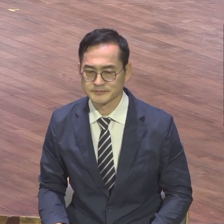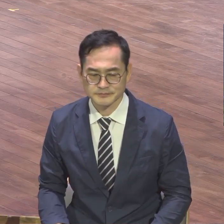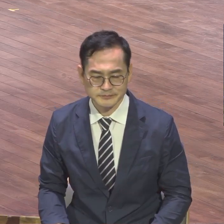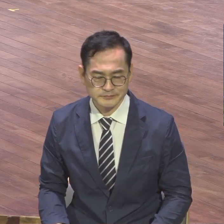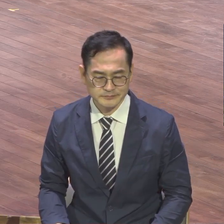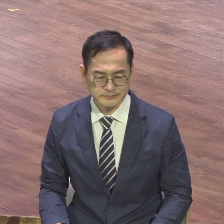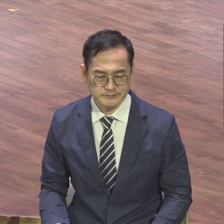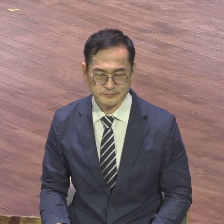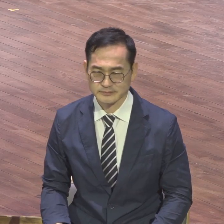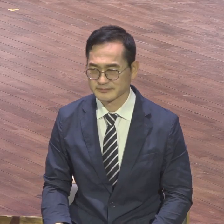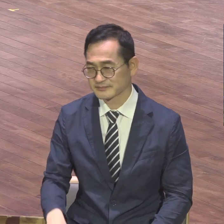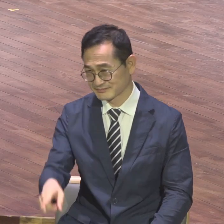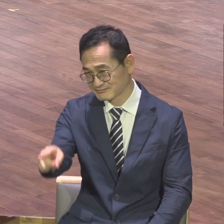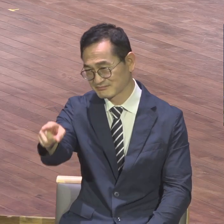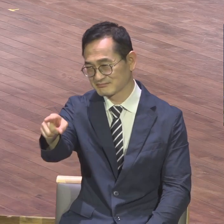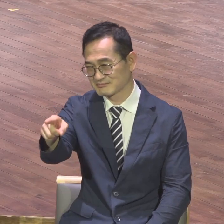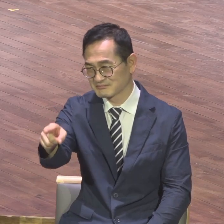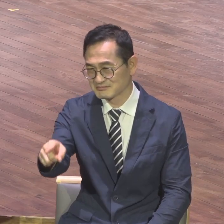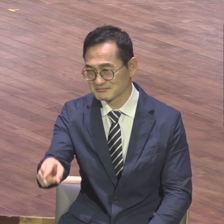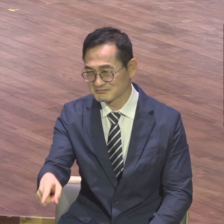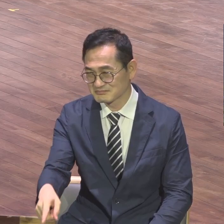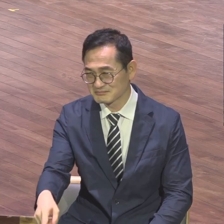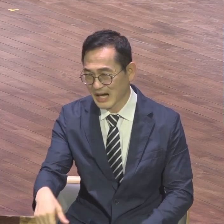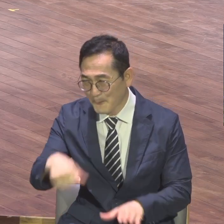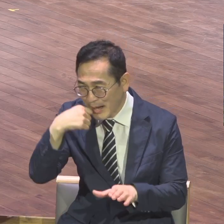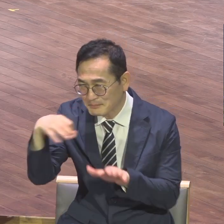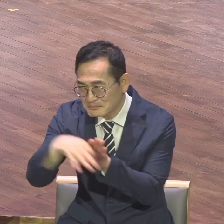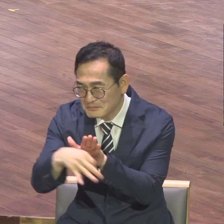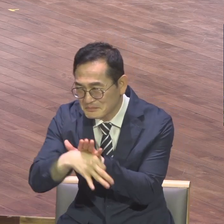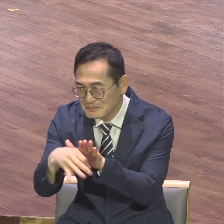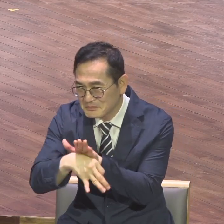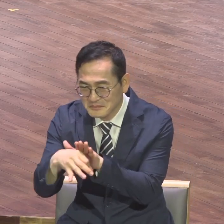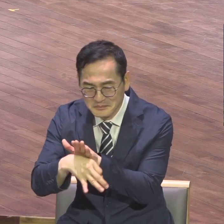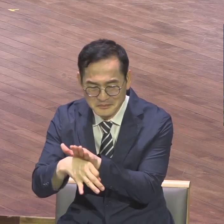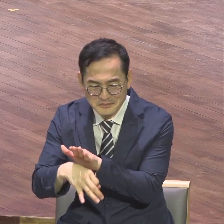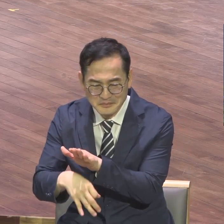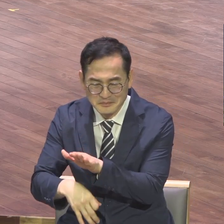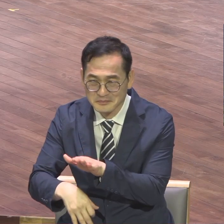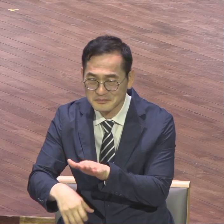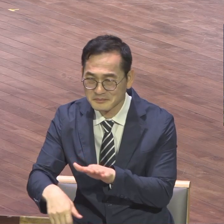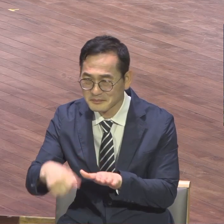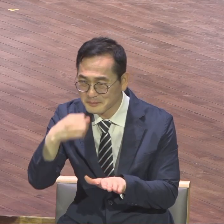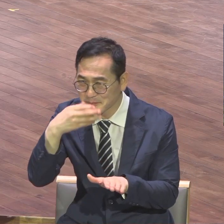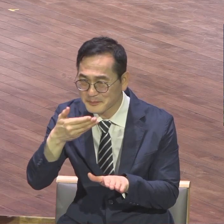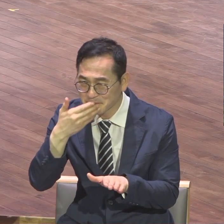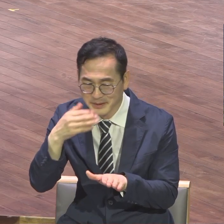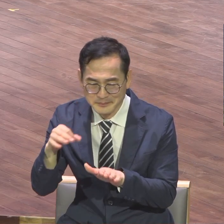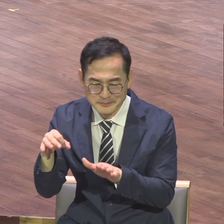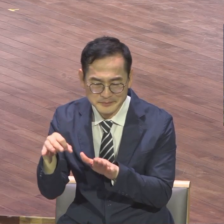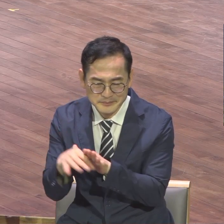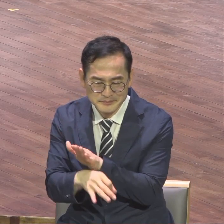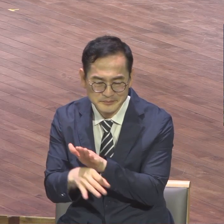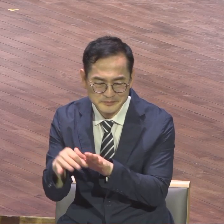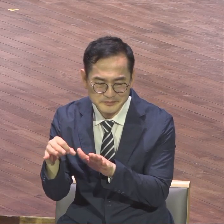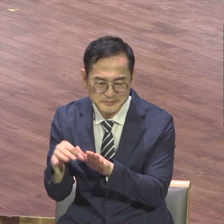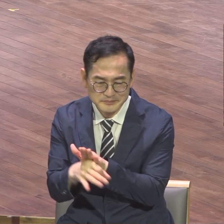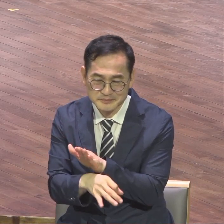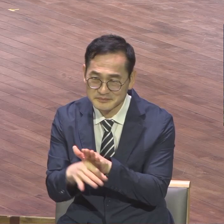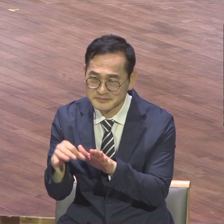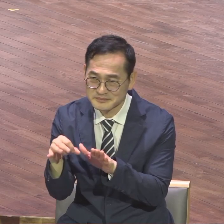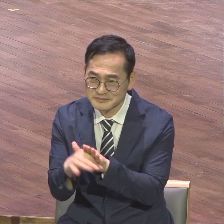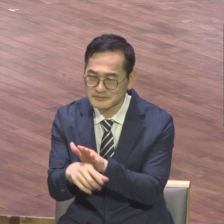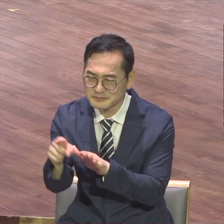아이고 저분은 참 밥은 잘 사는데요. 밥 사면 매 부정적인 말을 많이 해요. 아니에요. 그건 칭찬